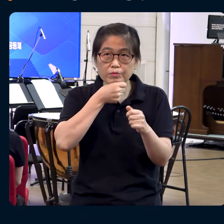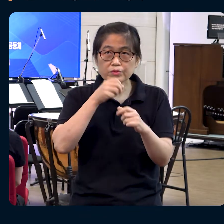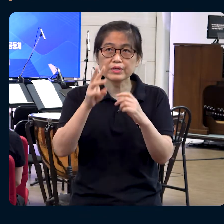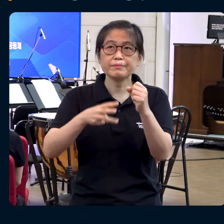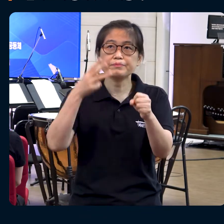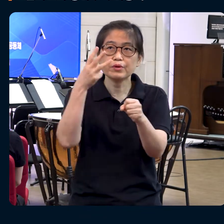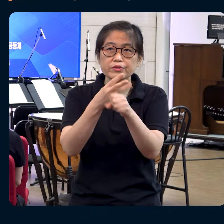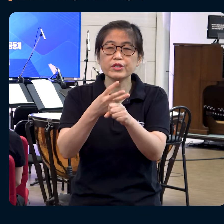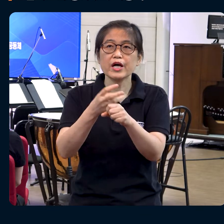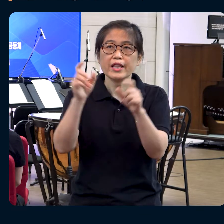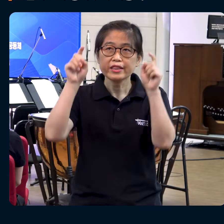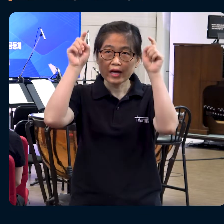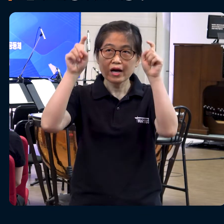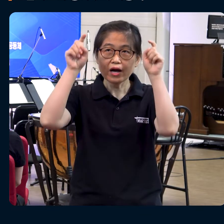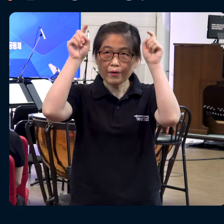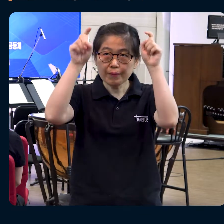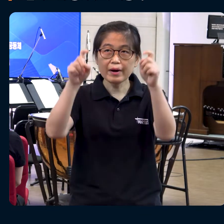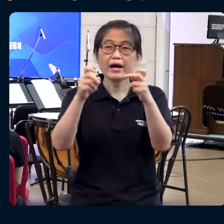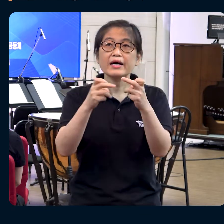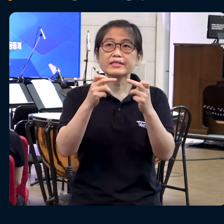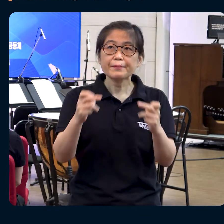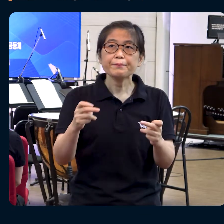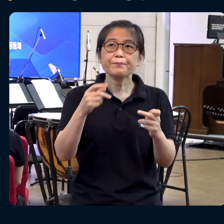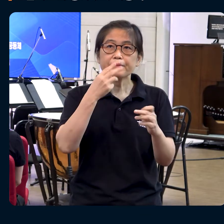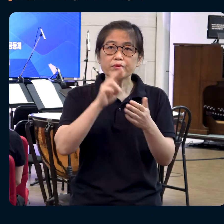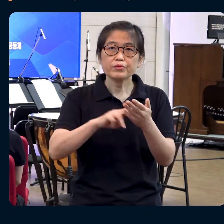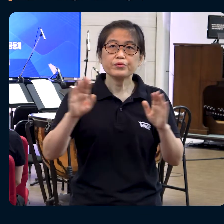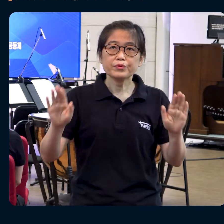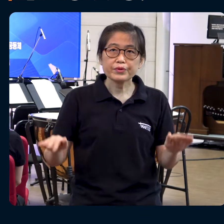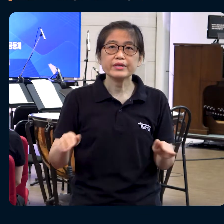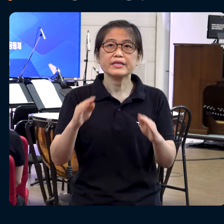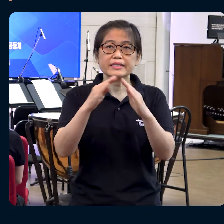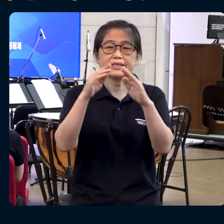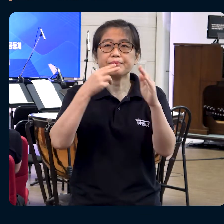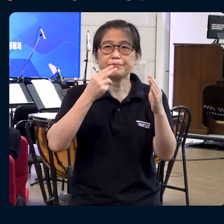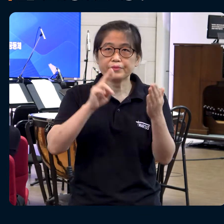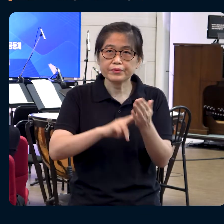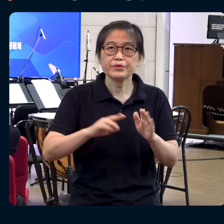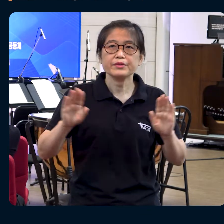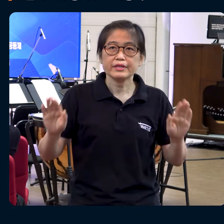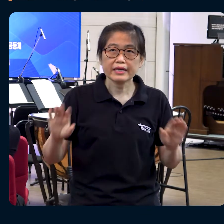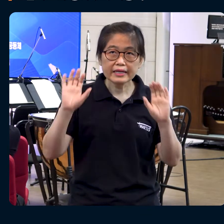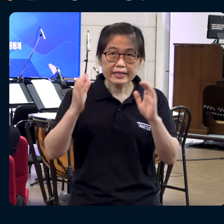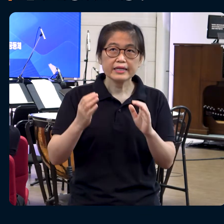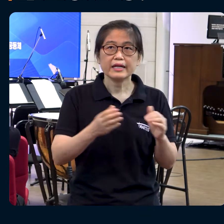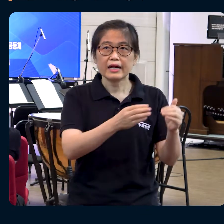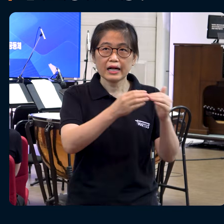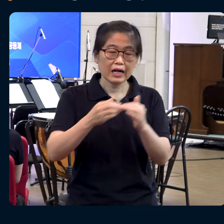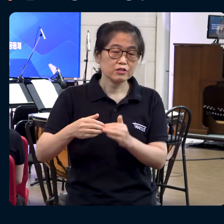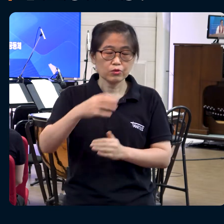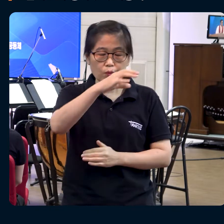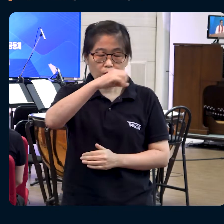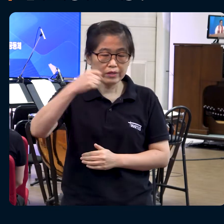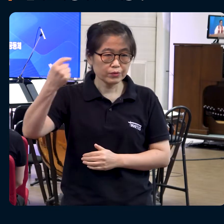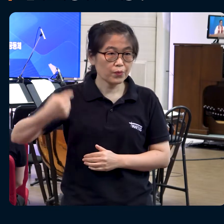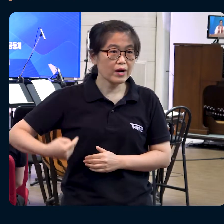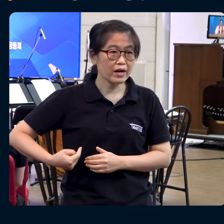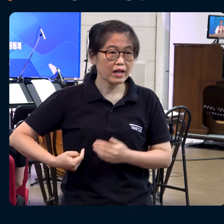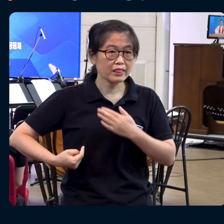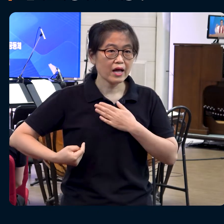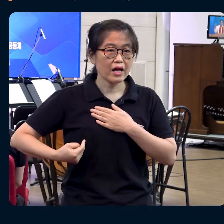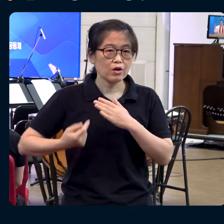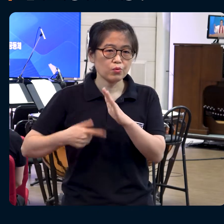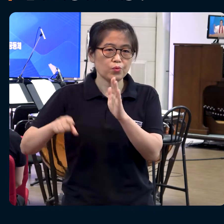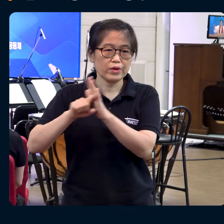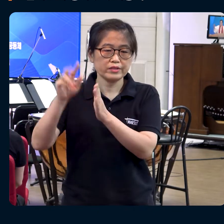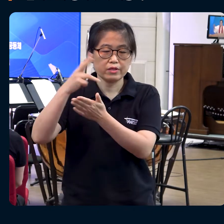암염소와 3년 된 숫양과 산비둘기와 집비둘기 새끼를 가져올지니라. 나를